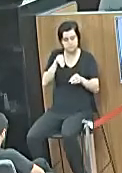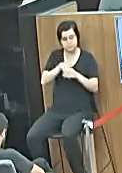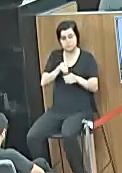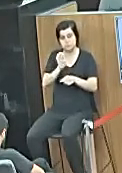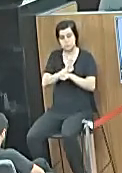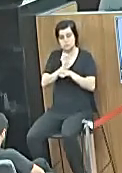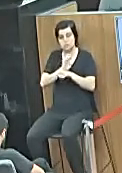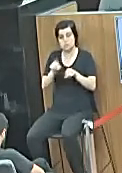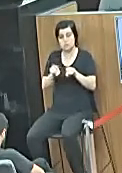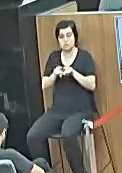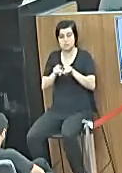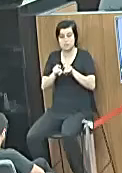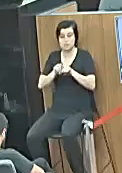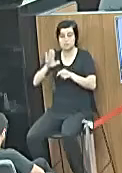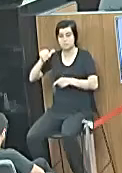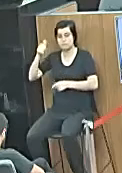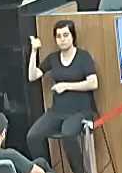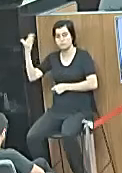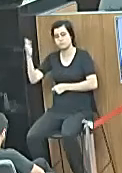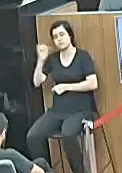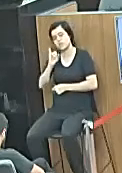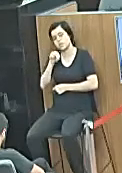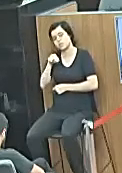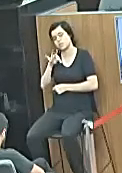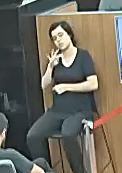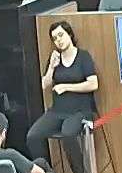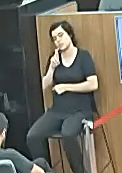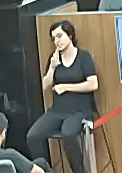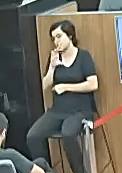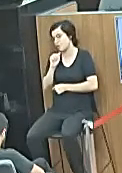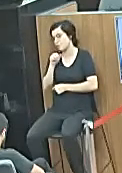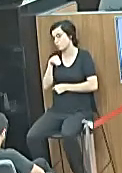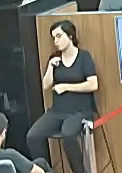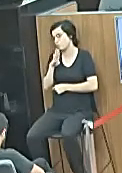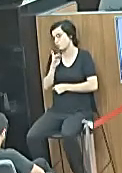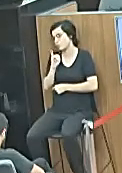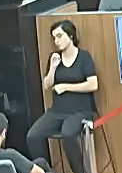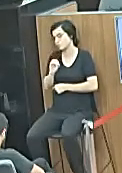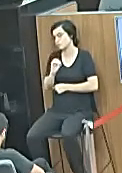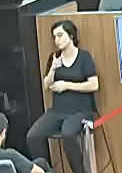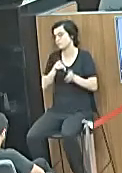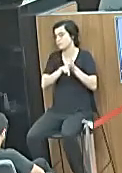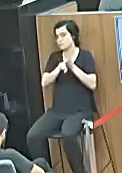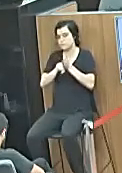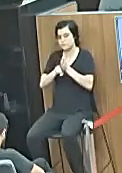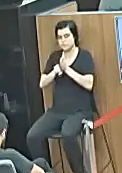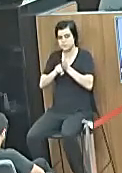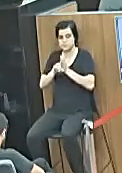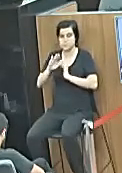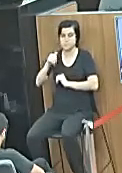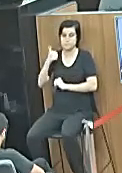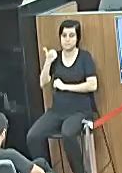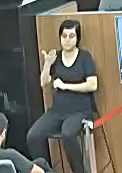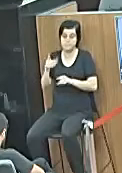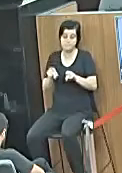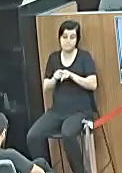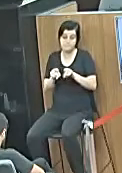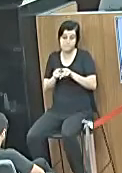o intercâmbio científico e tecnológico financiar a pesquisa eo desenvolvimento tecnológico